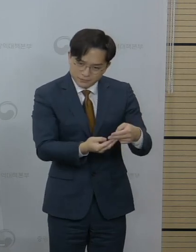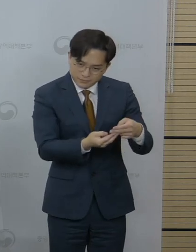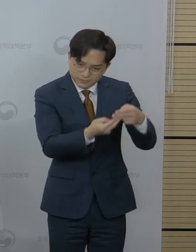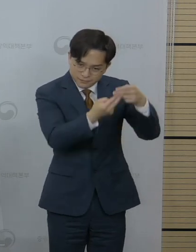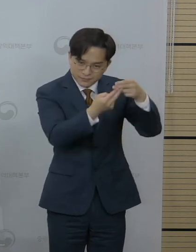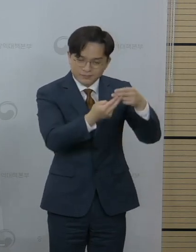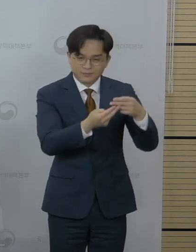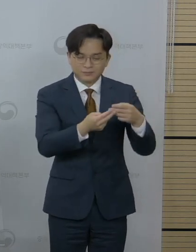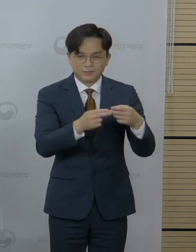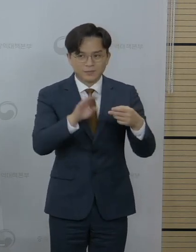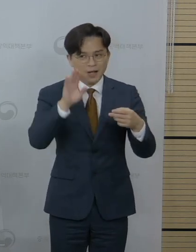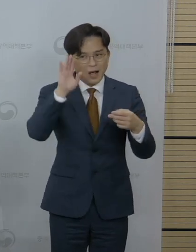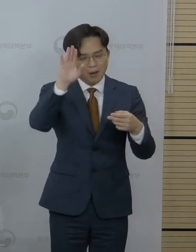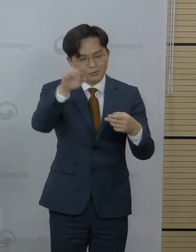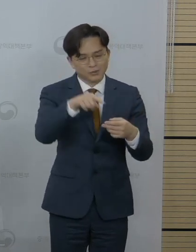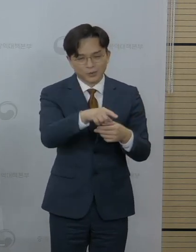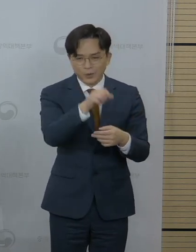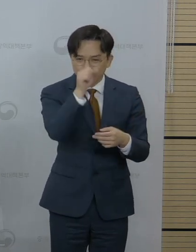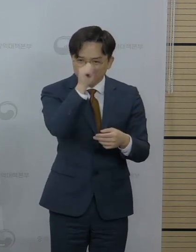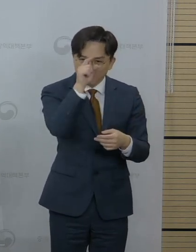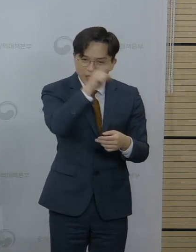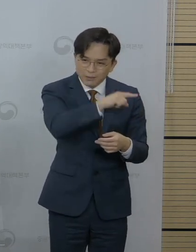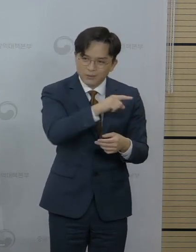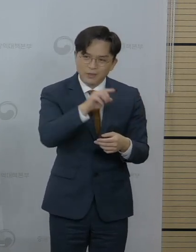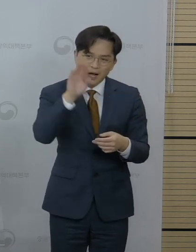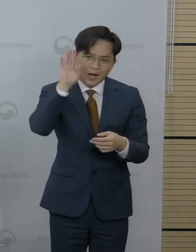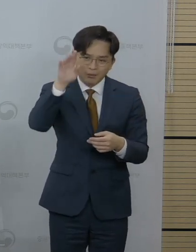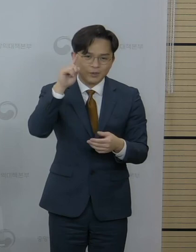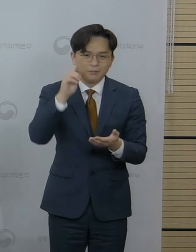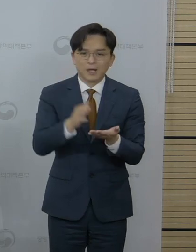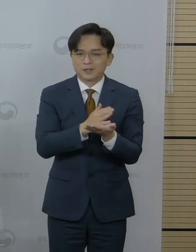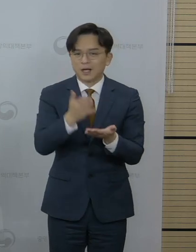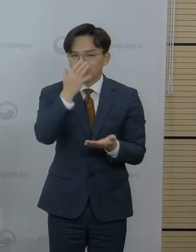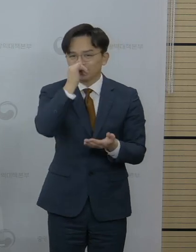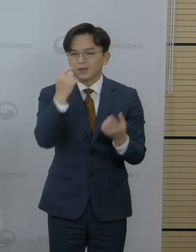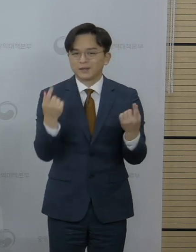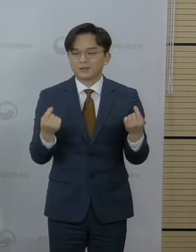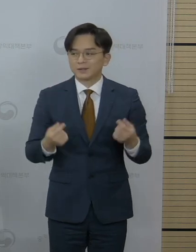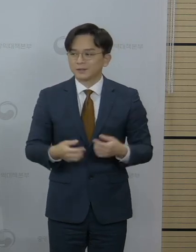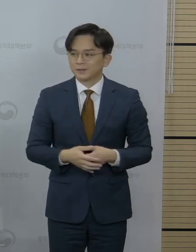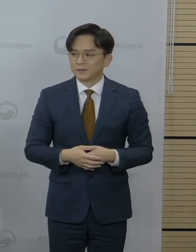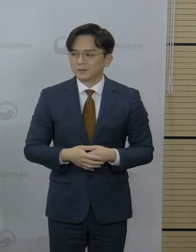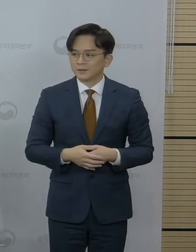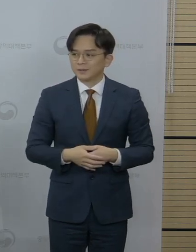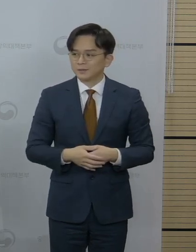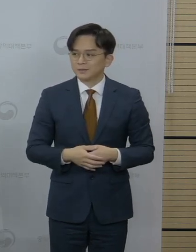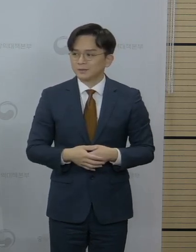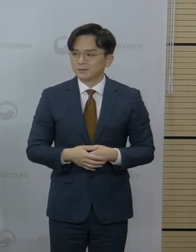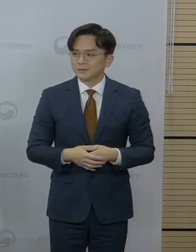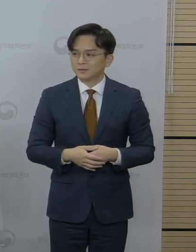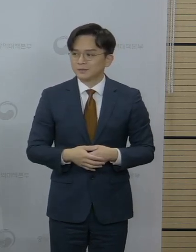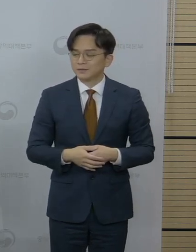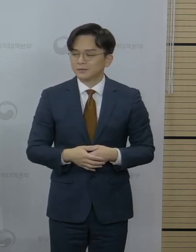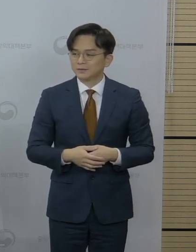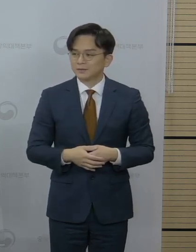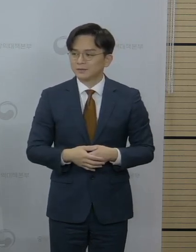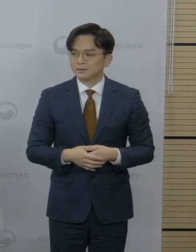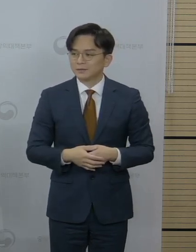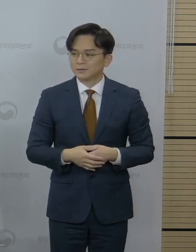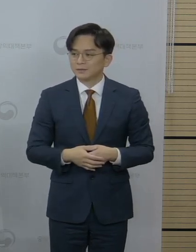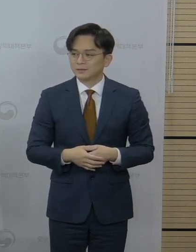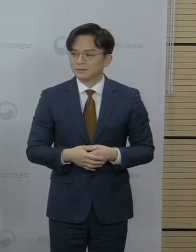체계를 가지고 있다. 그런 말씀을 드리도록 하겠습니다. 그리고 일부